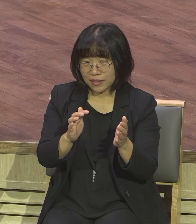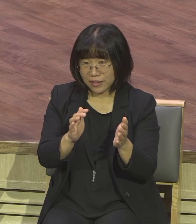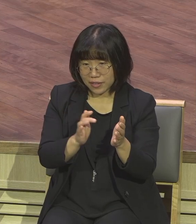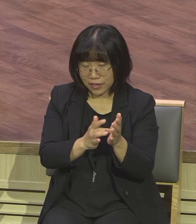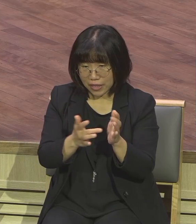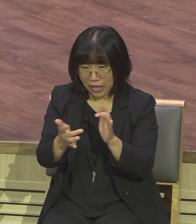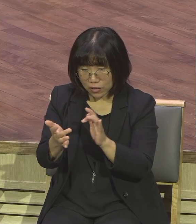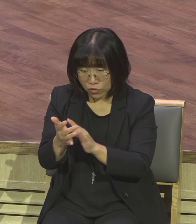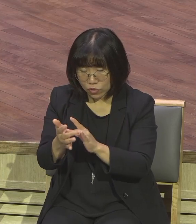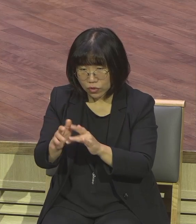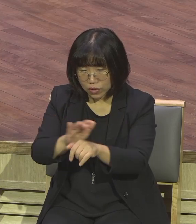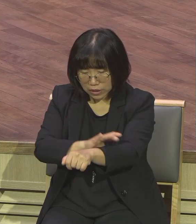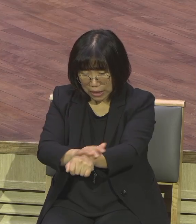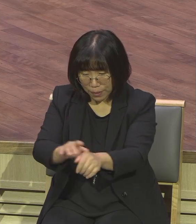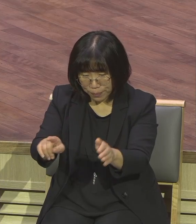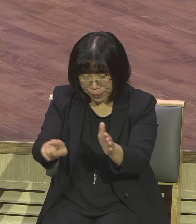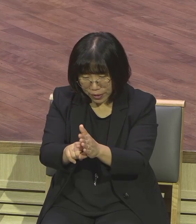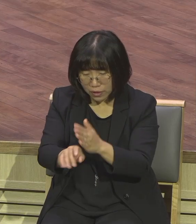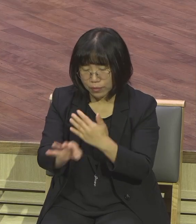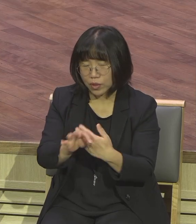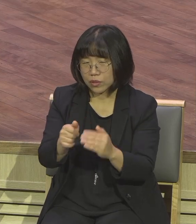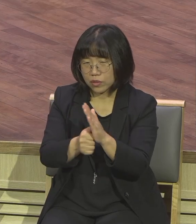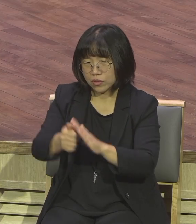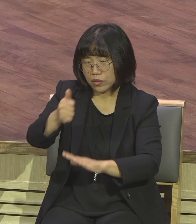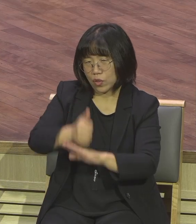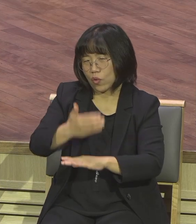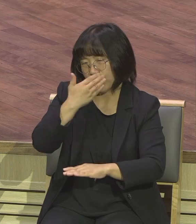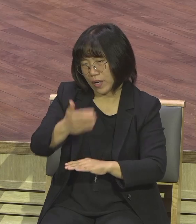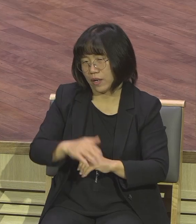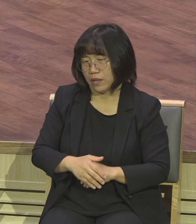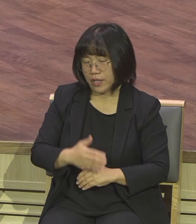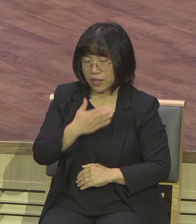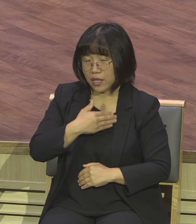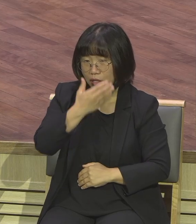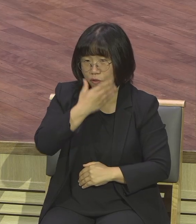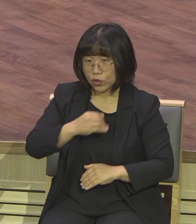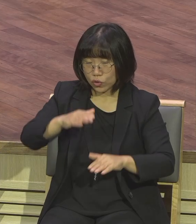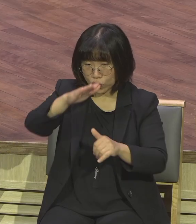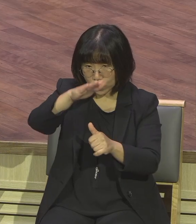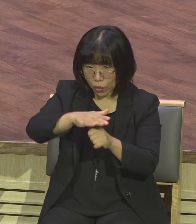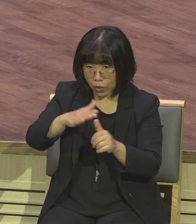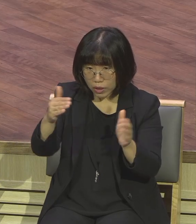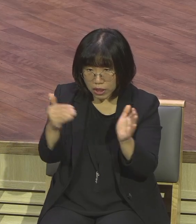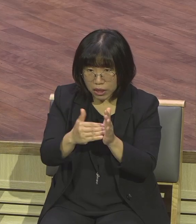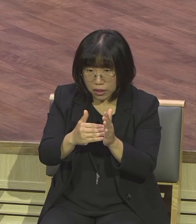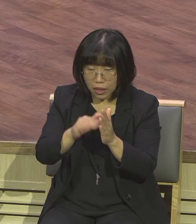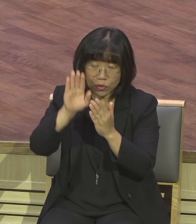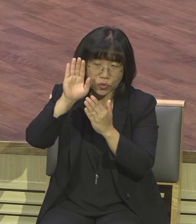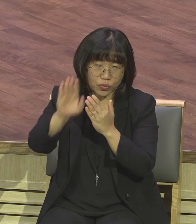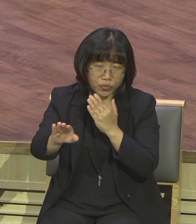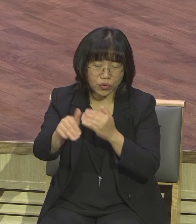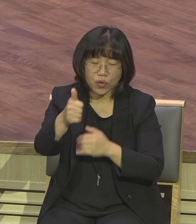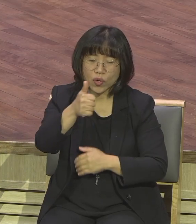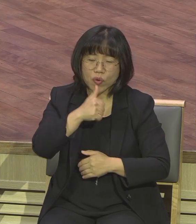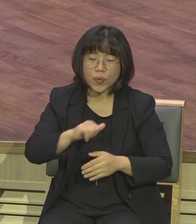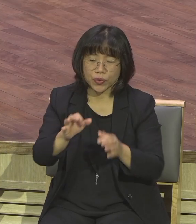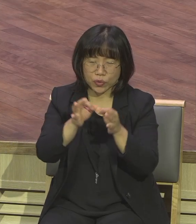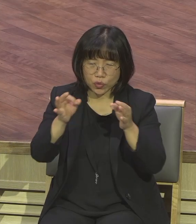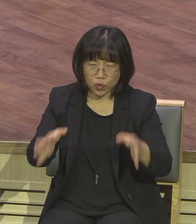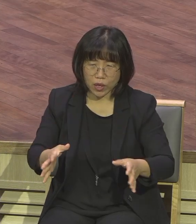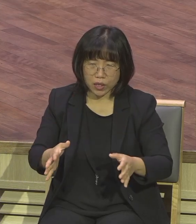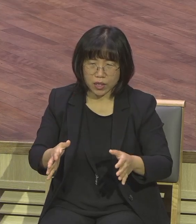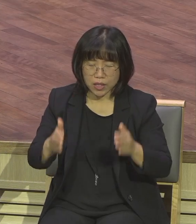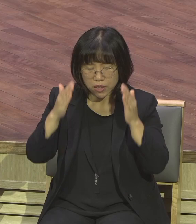분야에. 자, 그래서 제가 축복기도 축도하고 나오면 여러분은 지금부터 이제 말씀